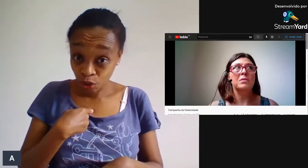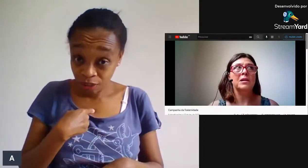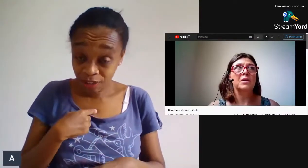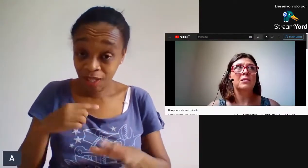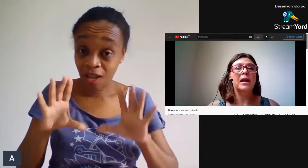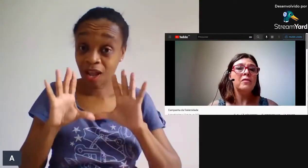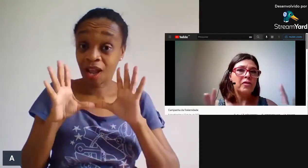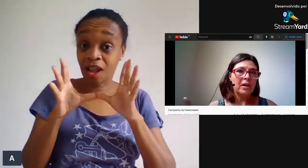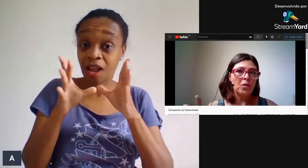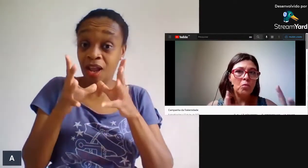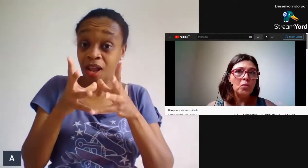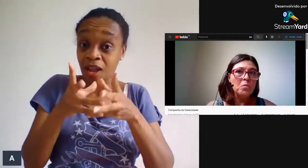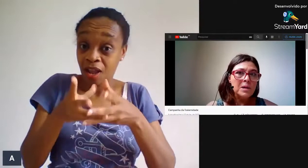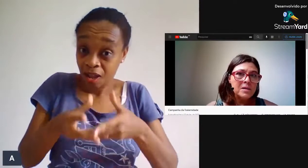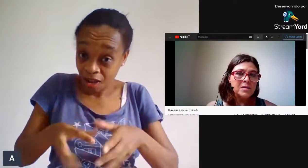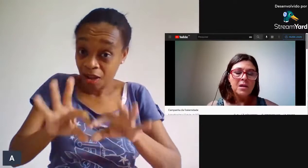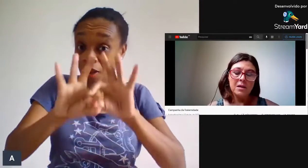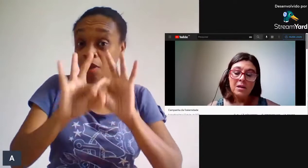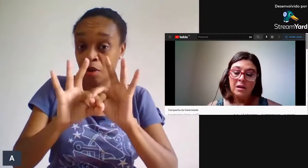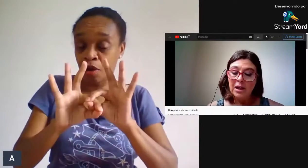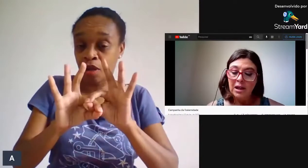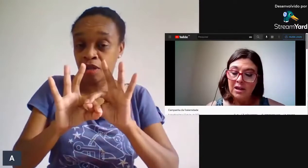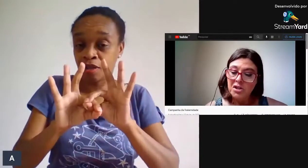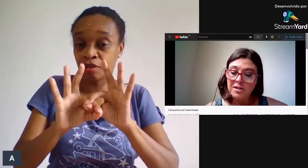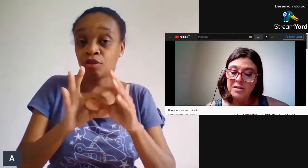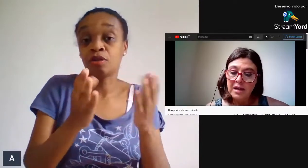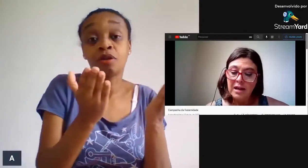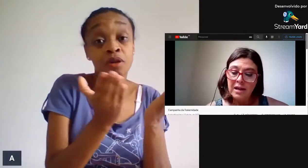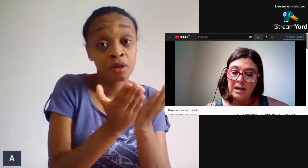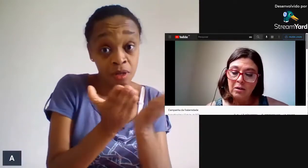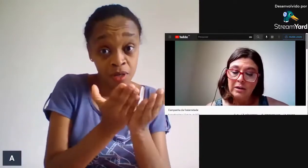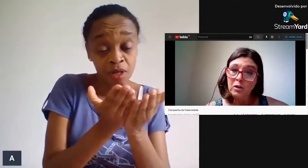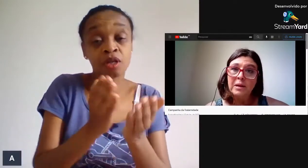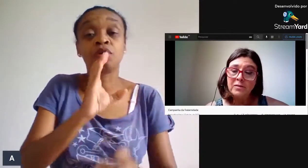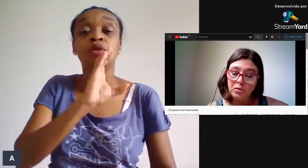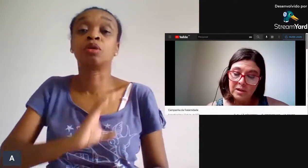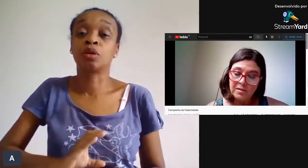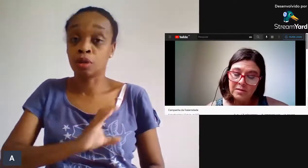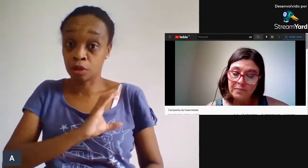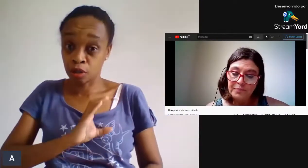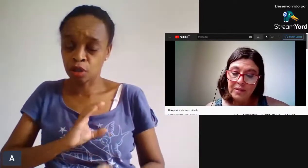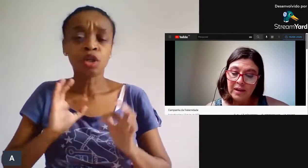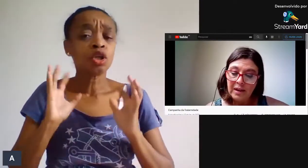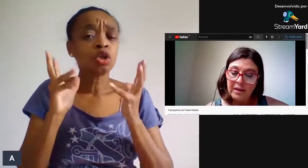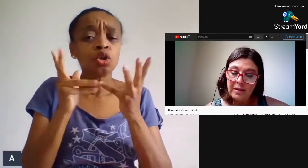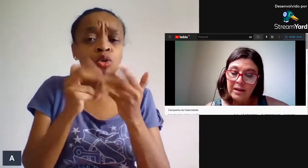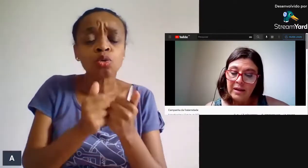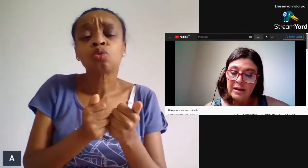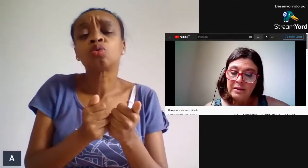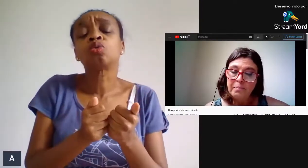batistas, né, enfim, algumas igrejas, denominações